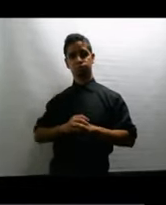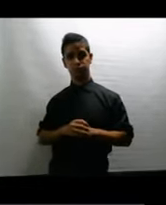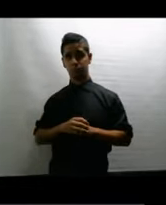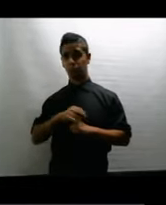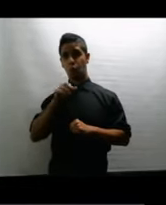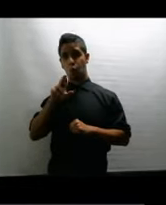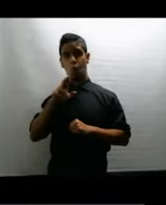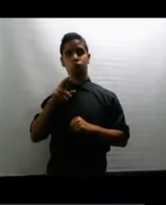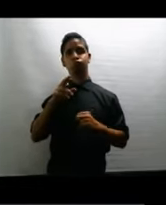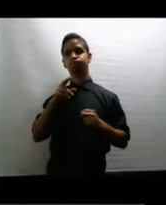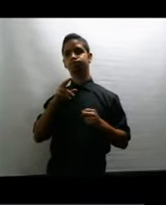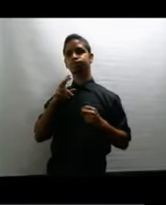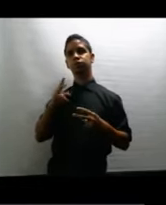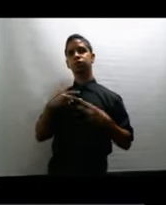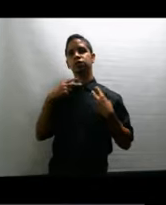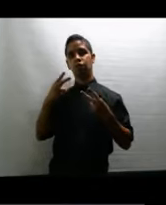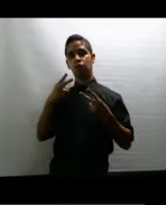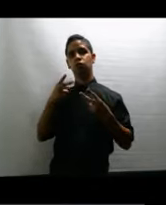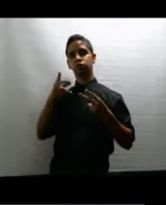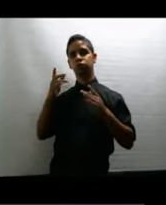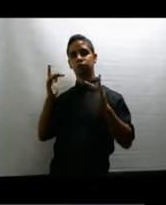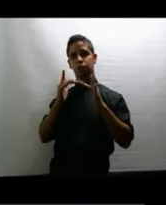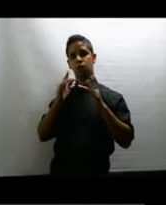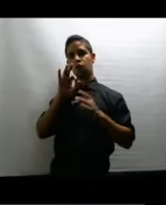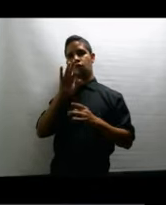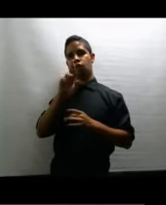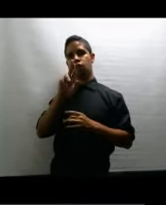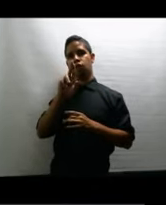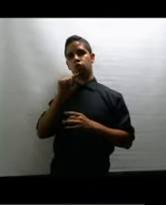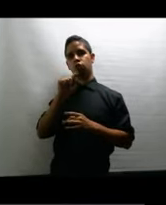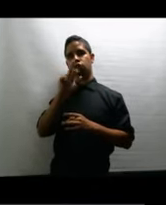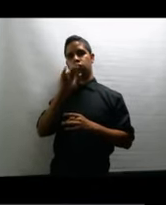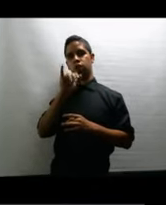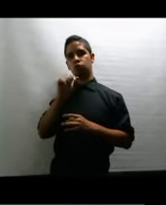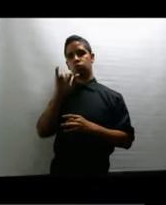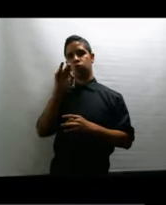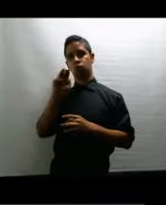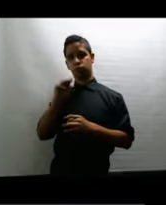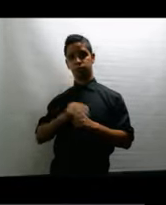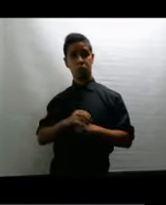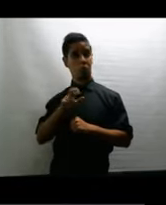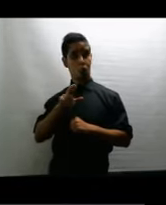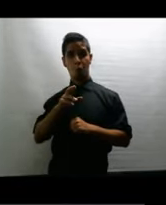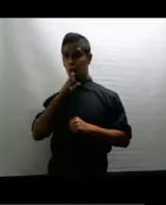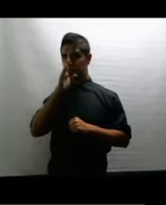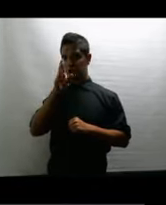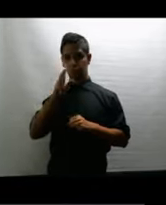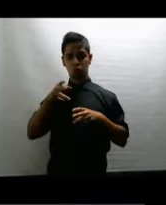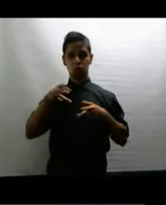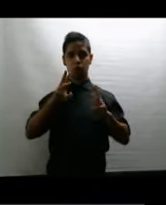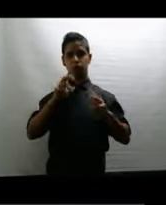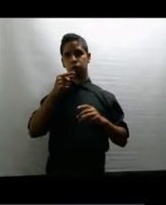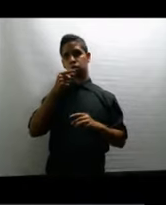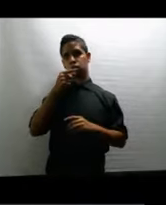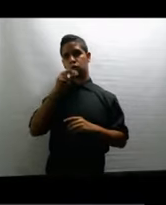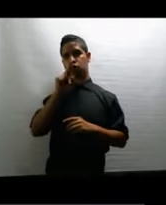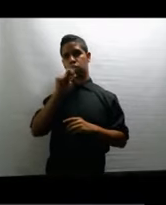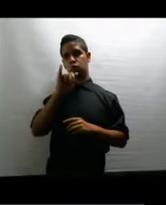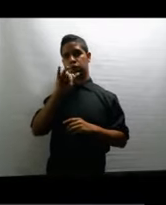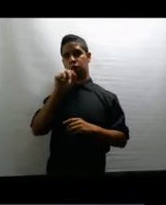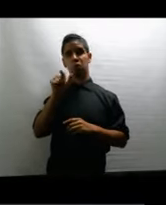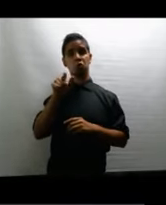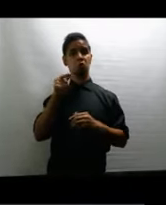274-8484. O visitando a fruteri.com con 2T y una Y. O ve directo a la calle Guayama y mientras esperas, disfruta de